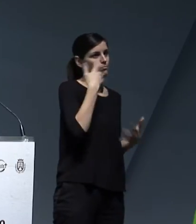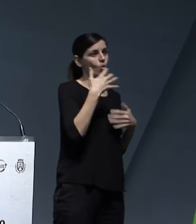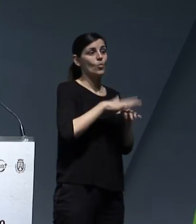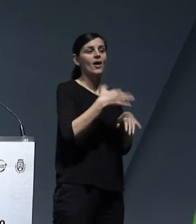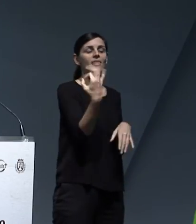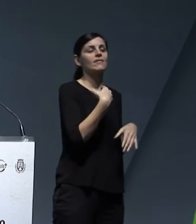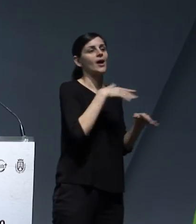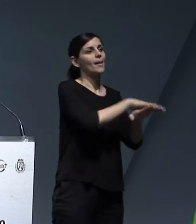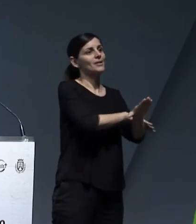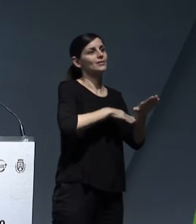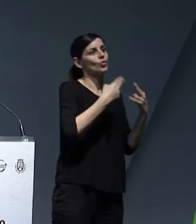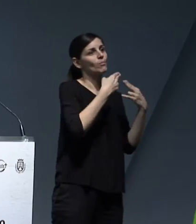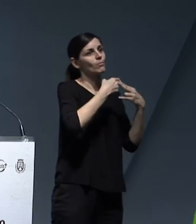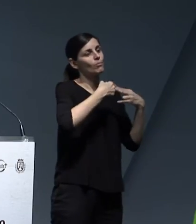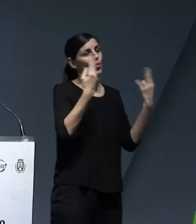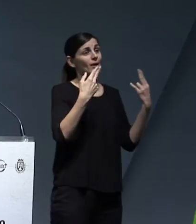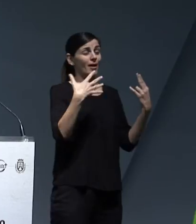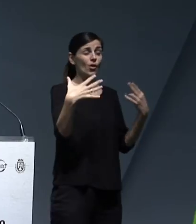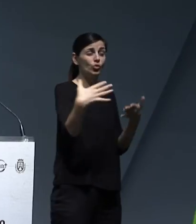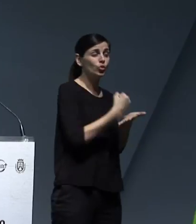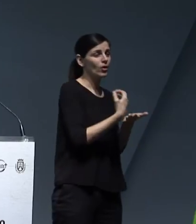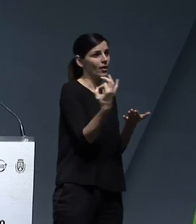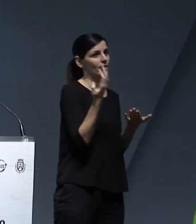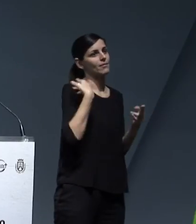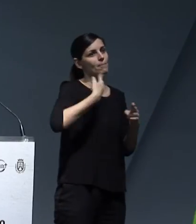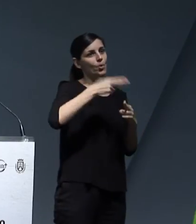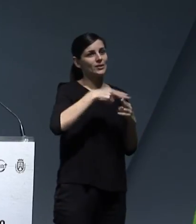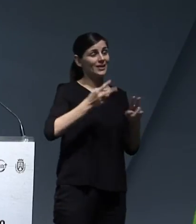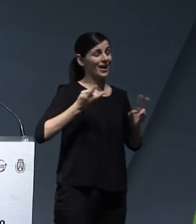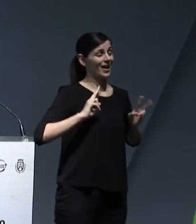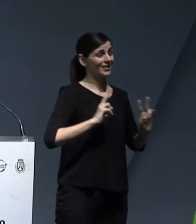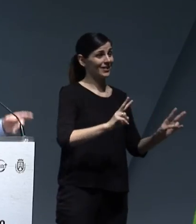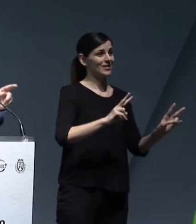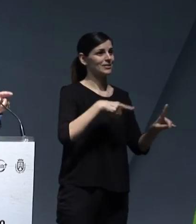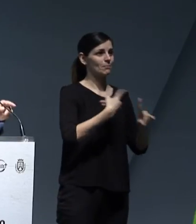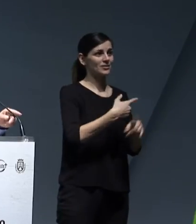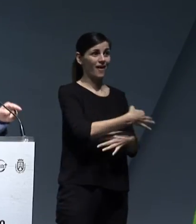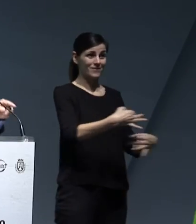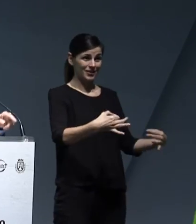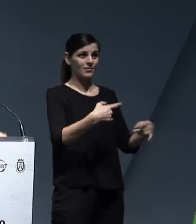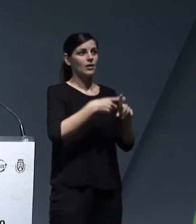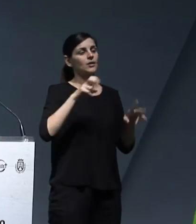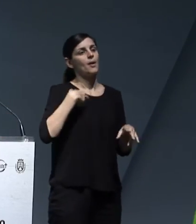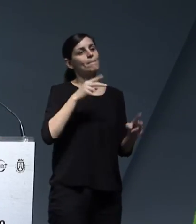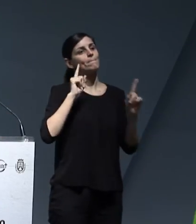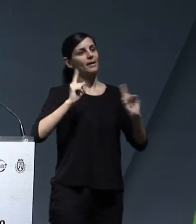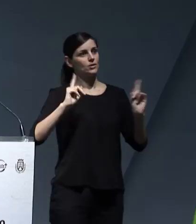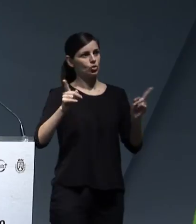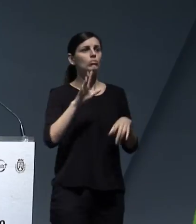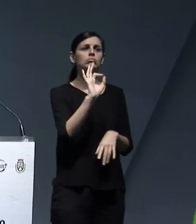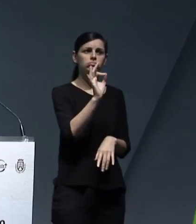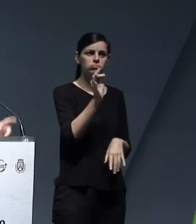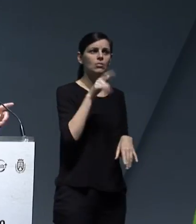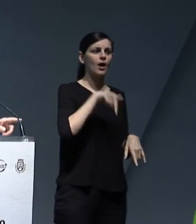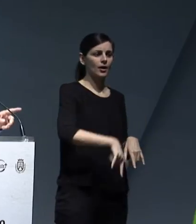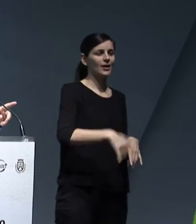las administraciones unas políticas activas y efectivas sobre prevención. Y lo están haciendo las administraciones de la